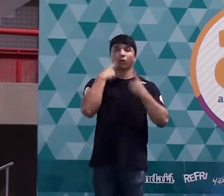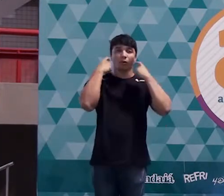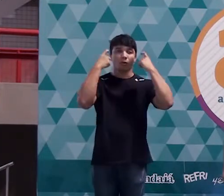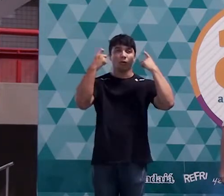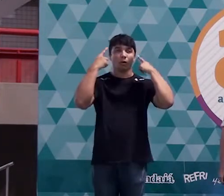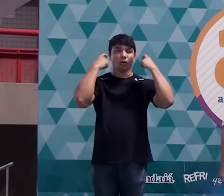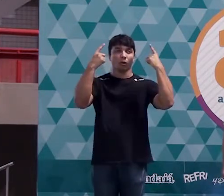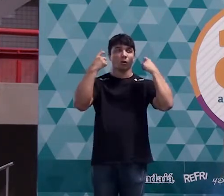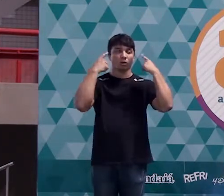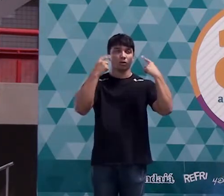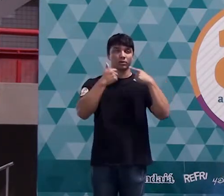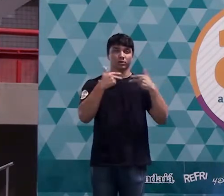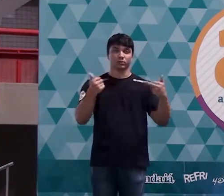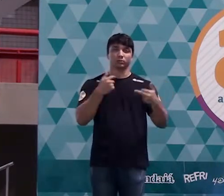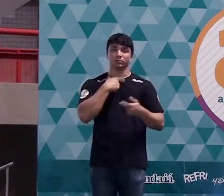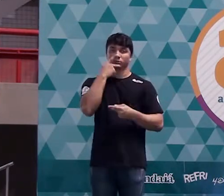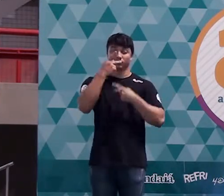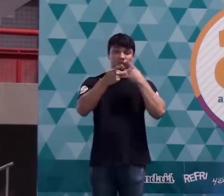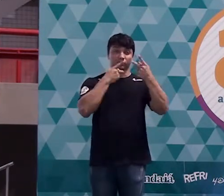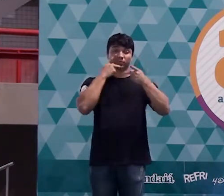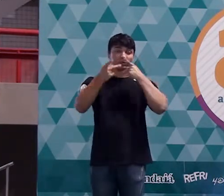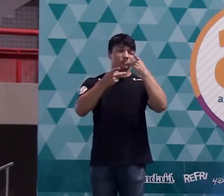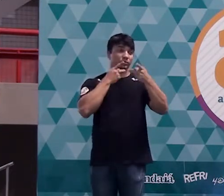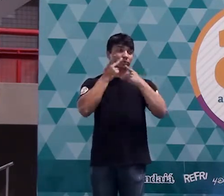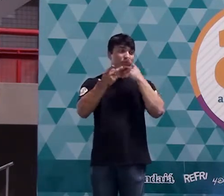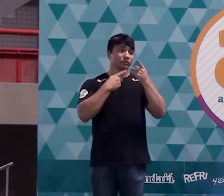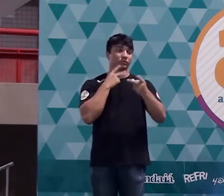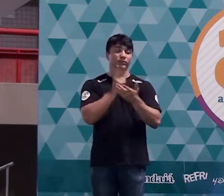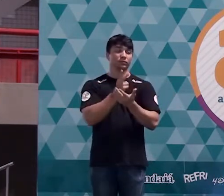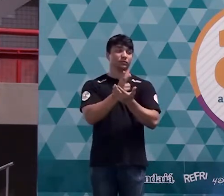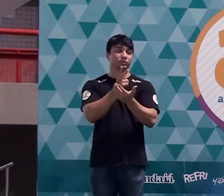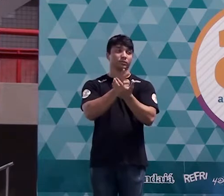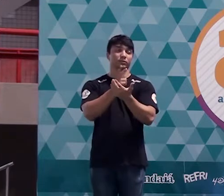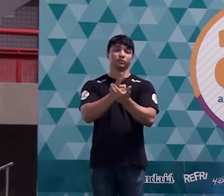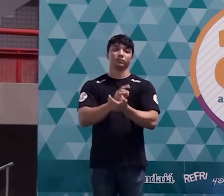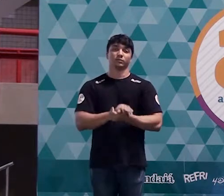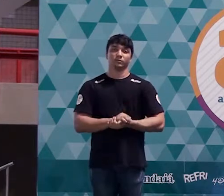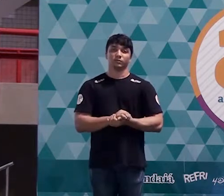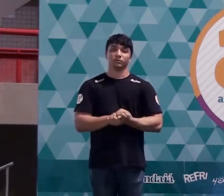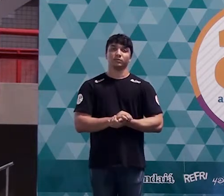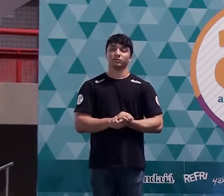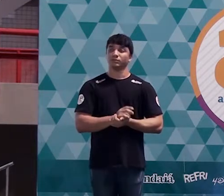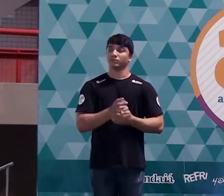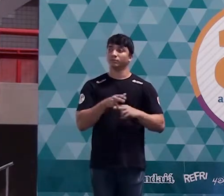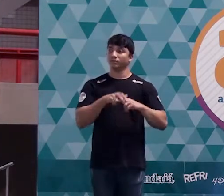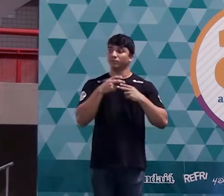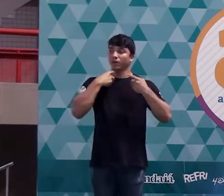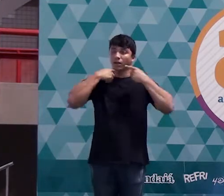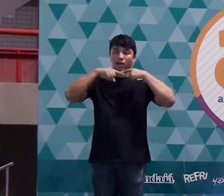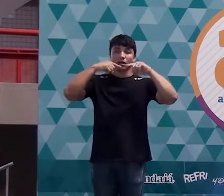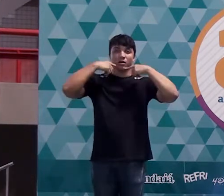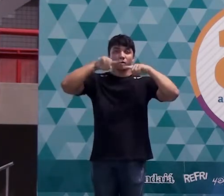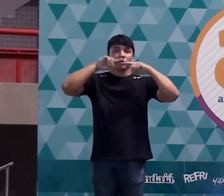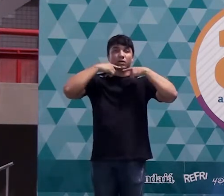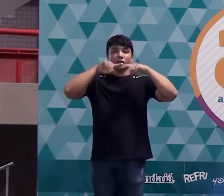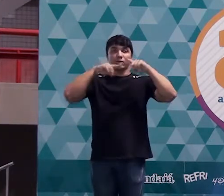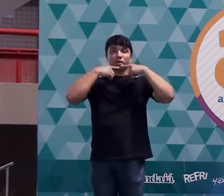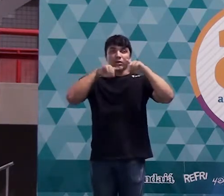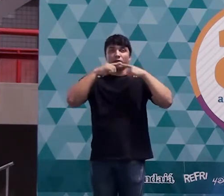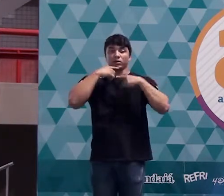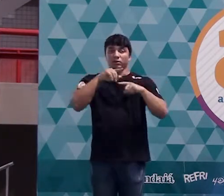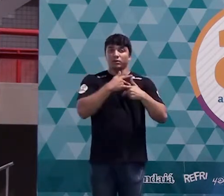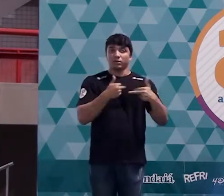muita zoada. Fala, não para de falar nem um minuto. É todo tempo ali reclamando da vida, dizendo